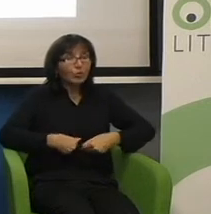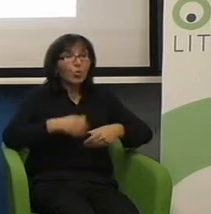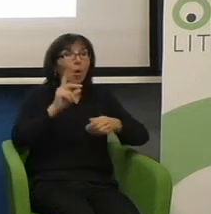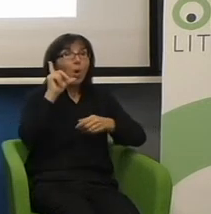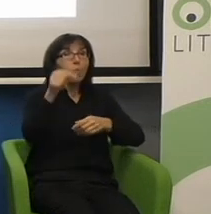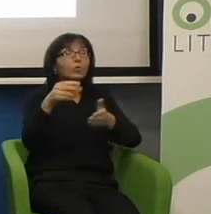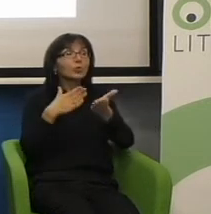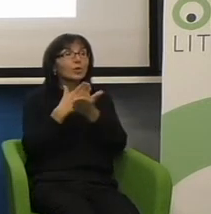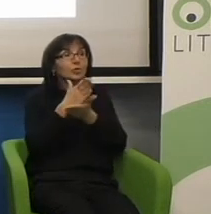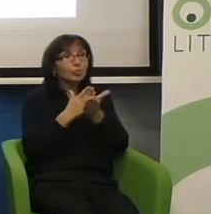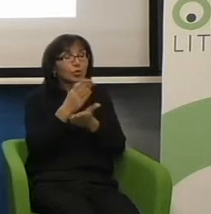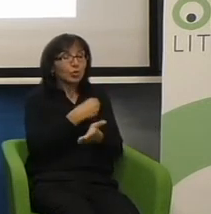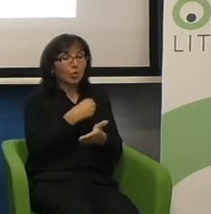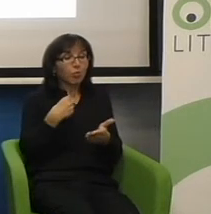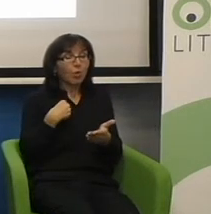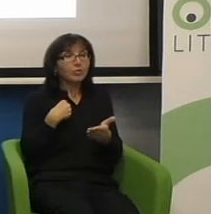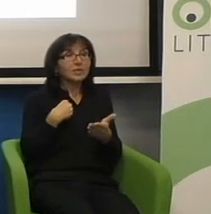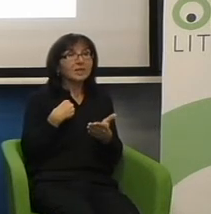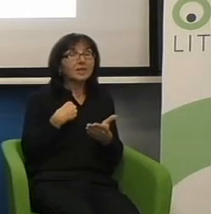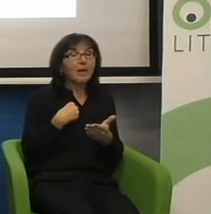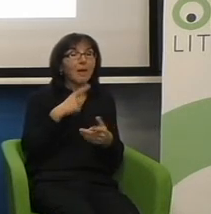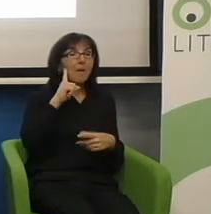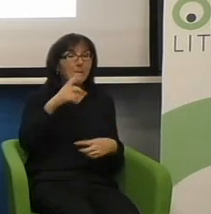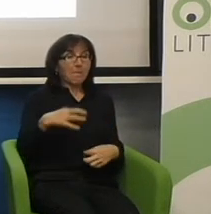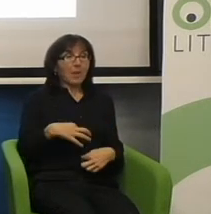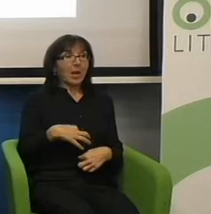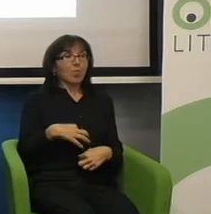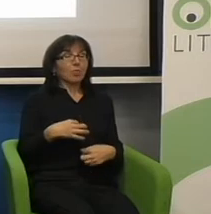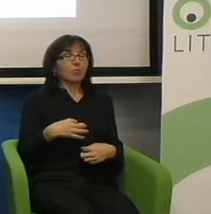polskiej, do polskich panów tak zwanych na Ukrainie.